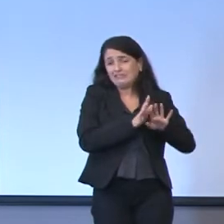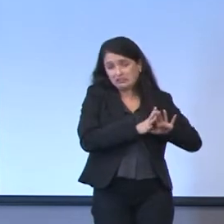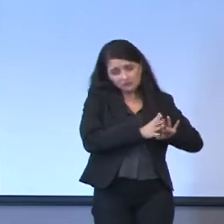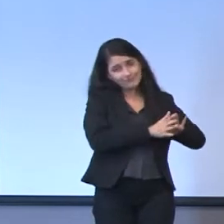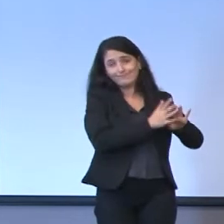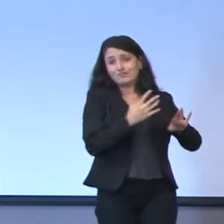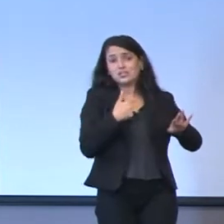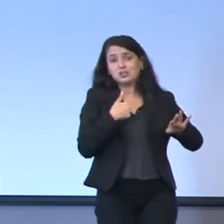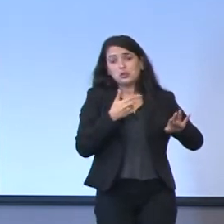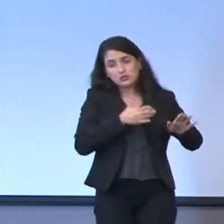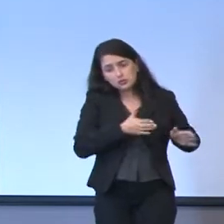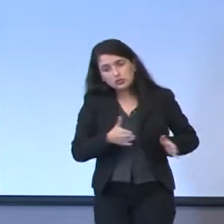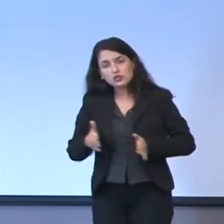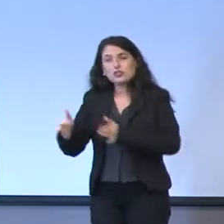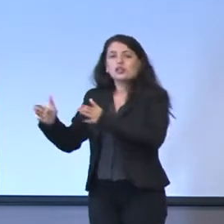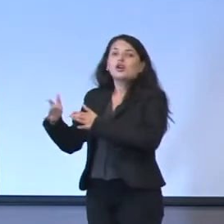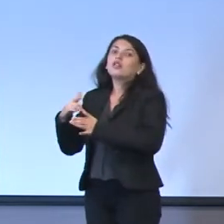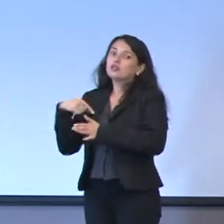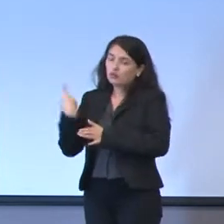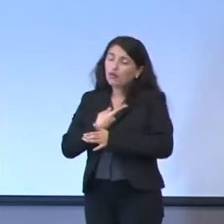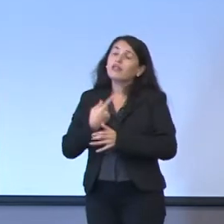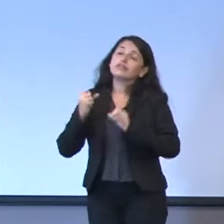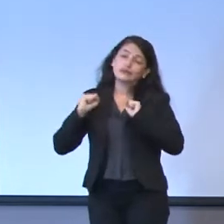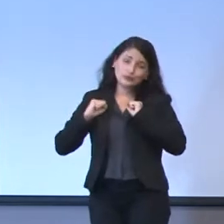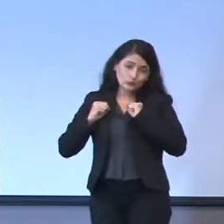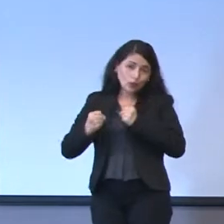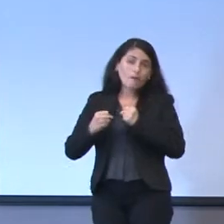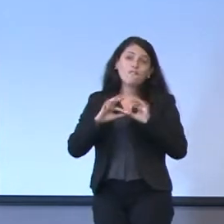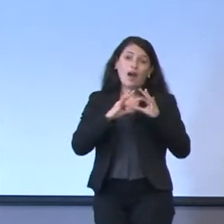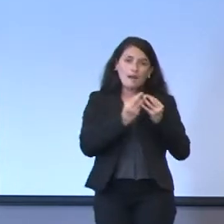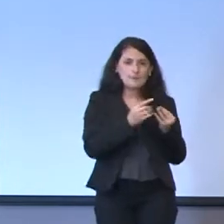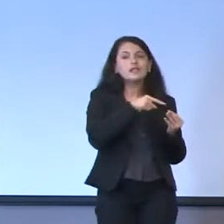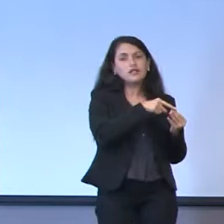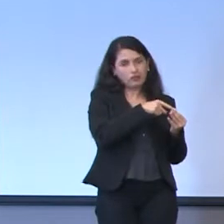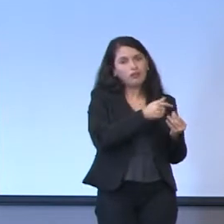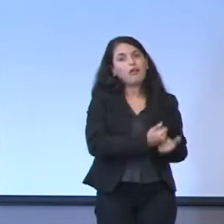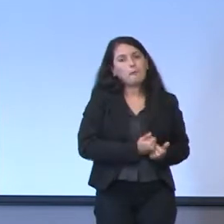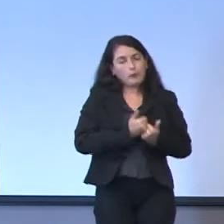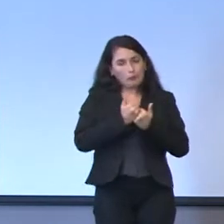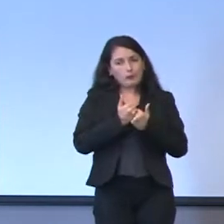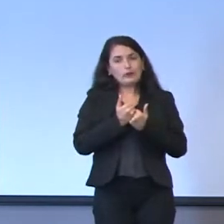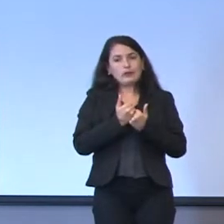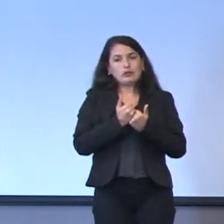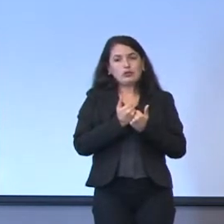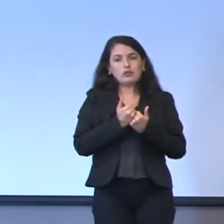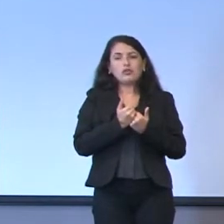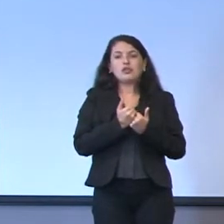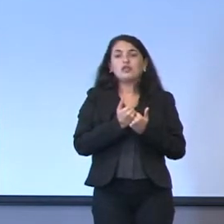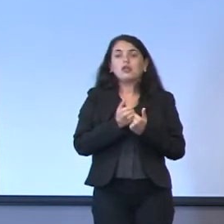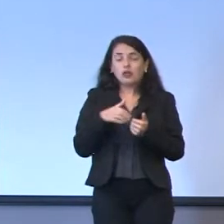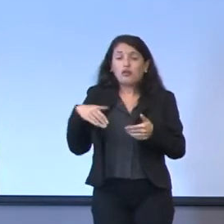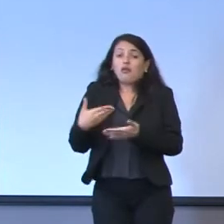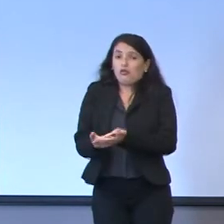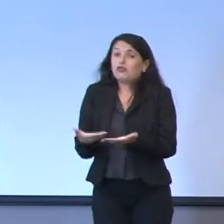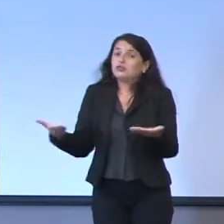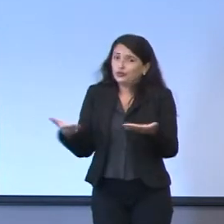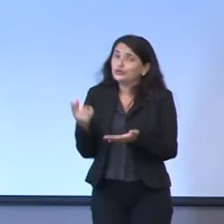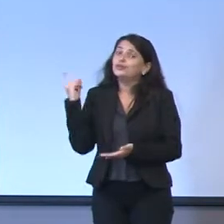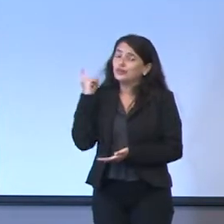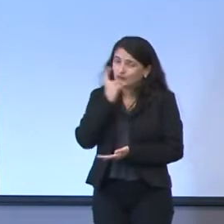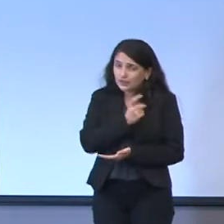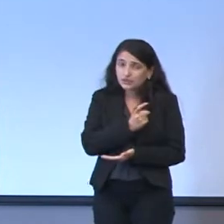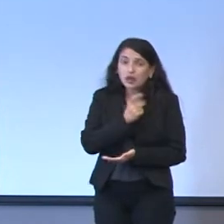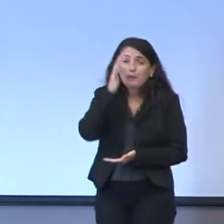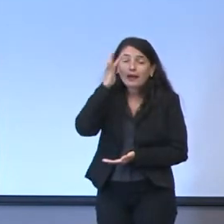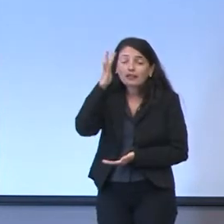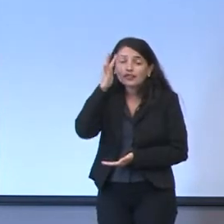Sem um pouco do nosso esforço, sem a nossa família, sem o nosso entorno, ainda hoje é muito difícil você chegar lá.